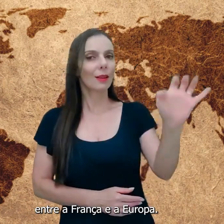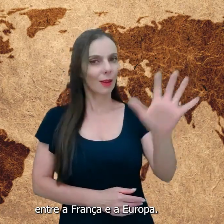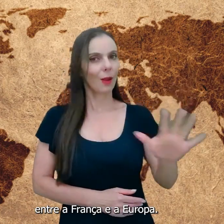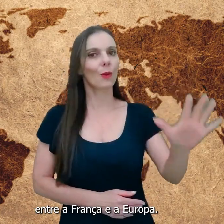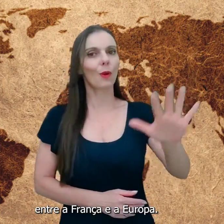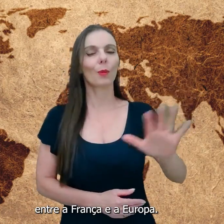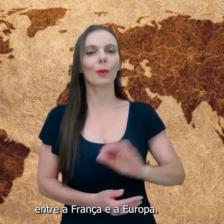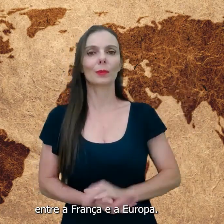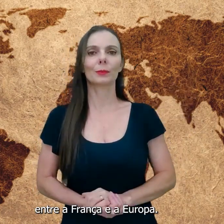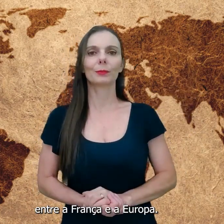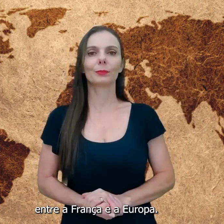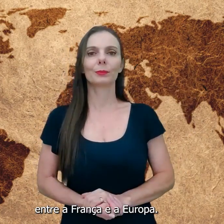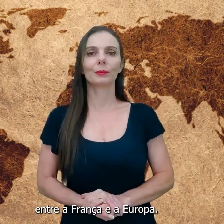Europa.